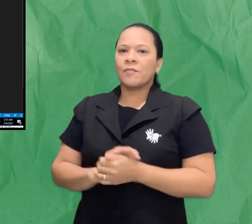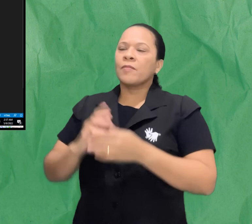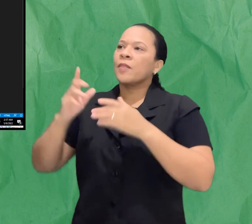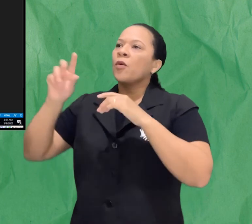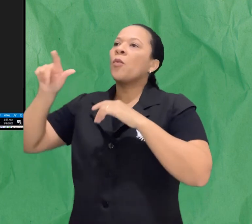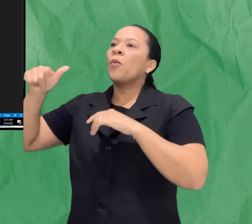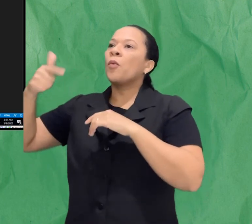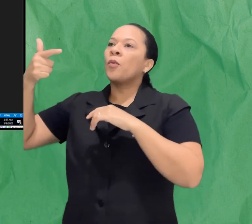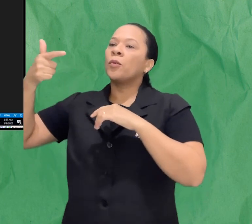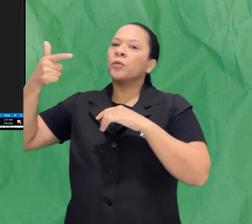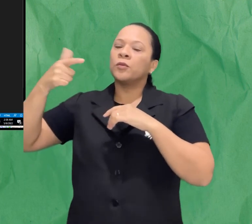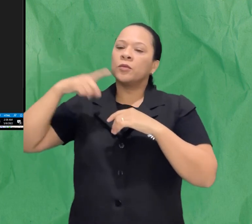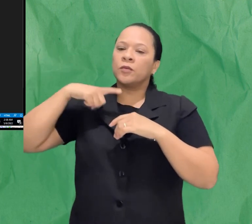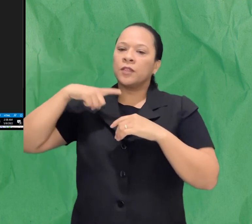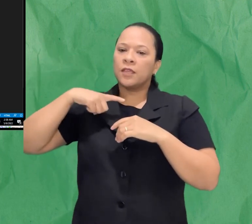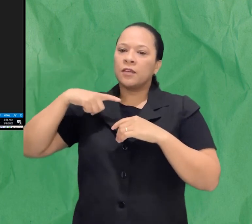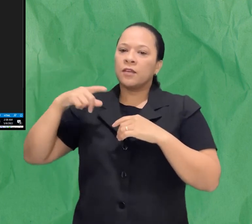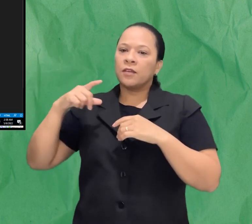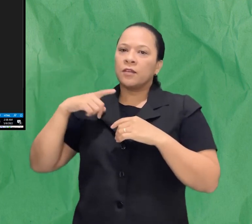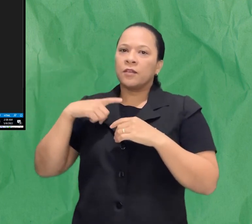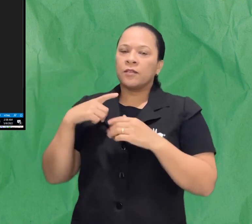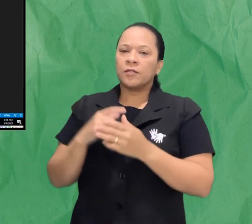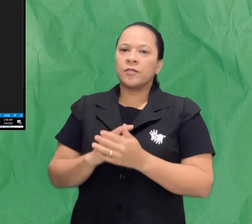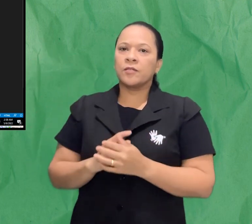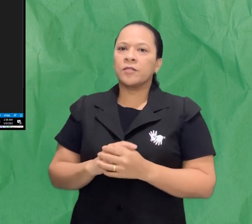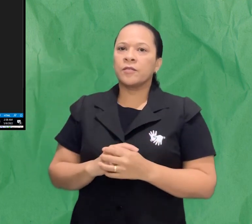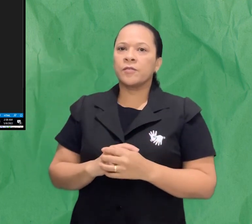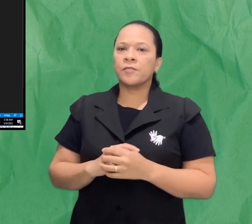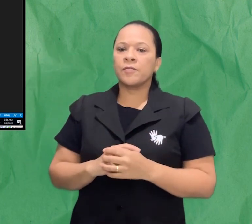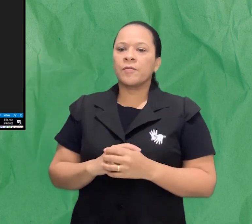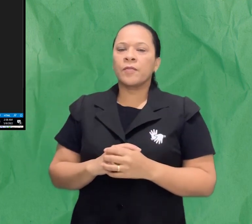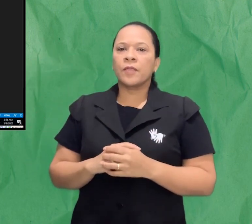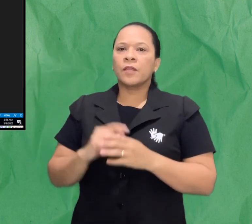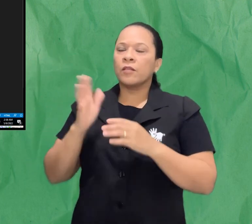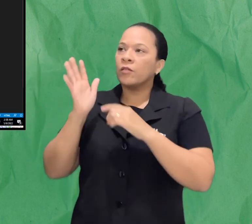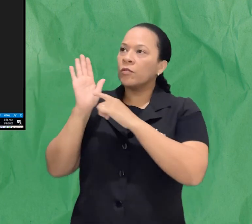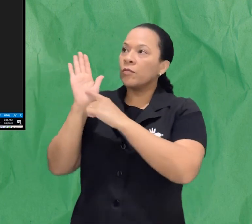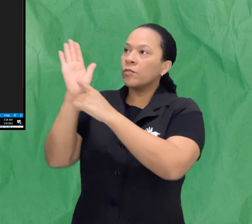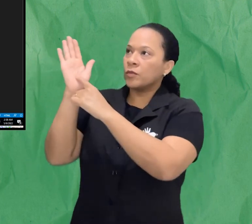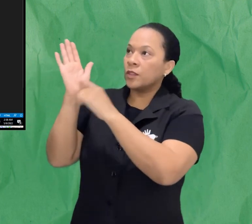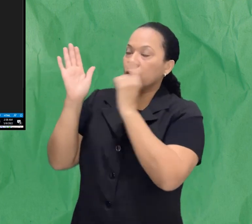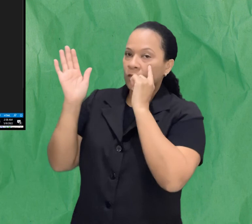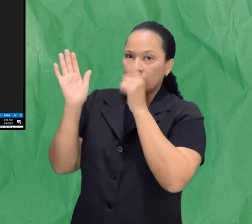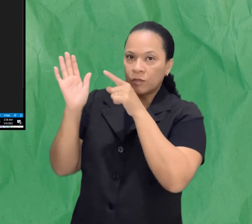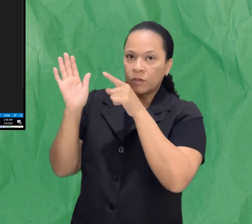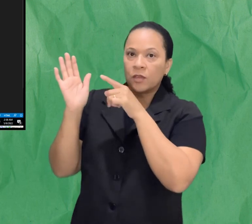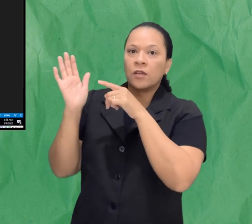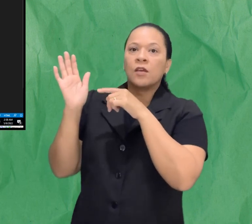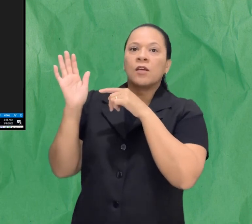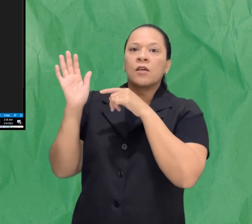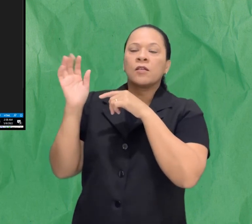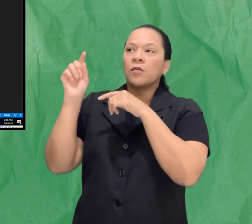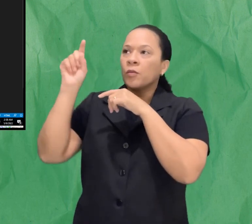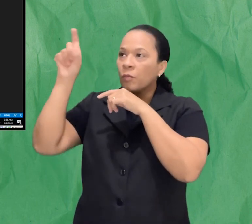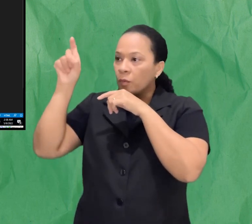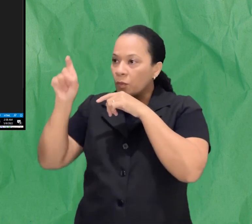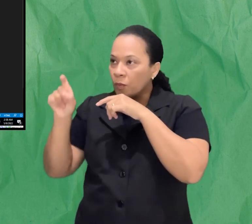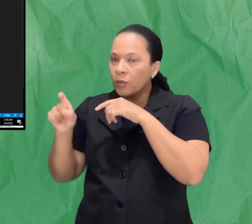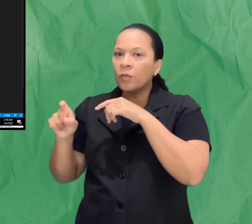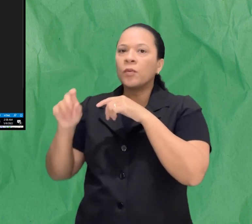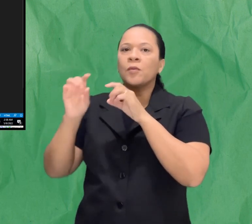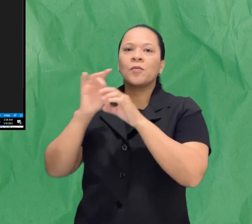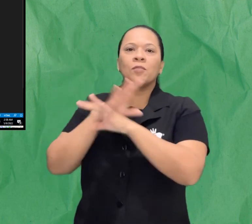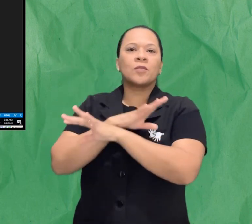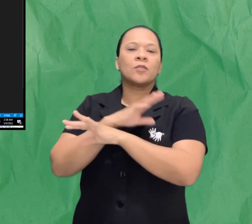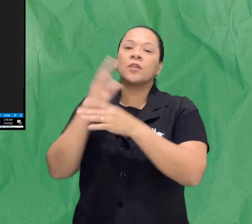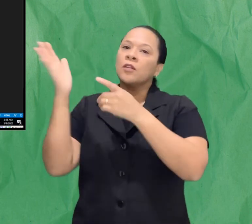Quero outros comandos. P, ó, outro comando aqui. Pronto. Então ele facilita bastante a